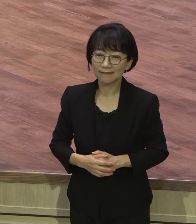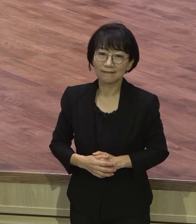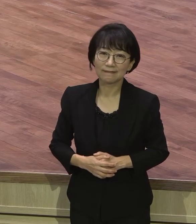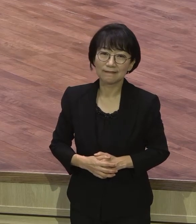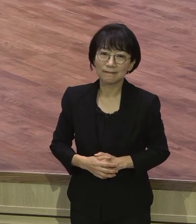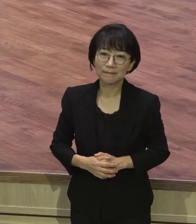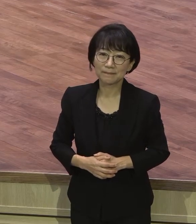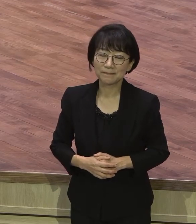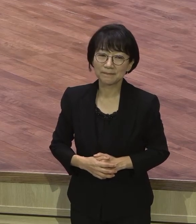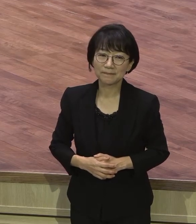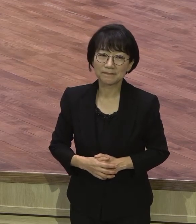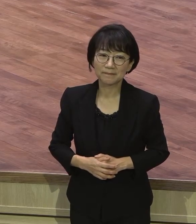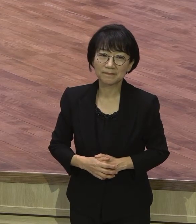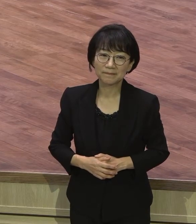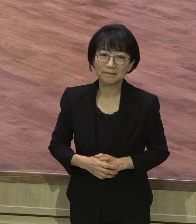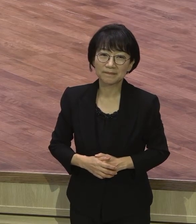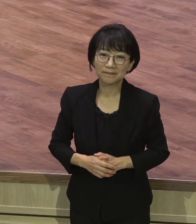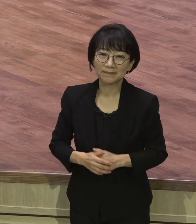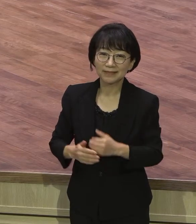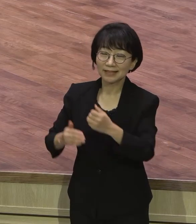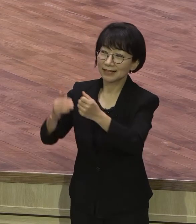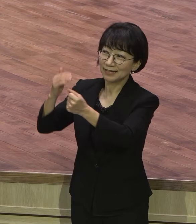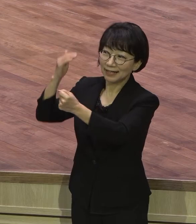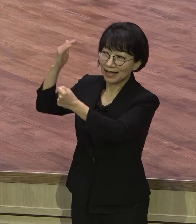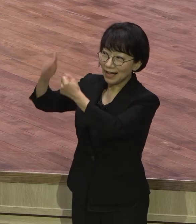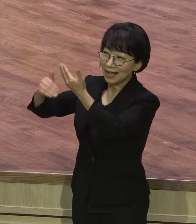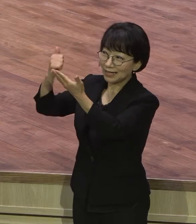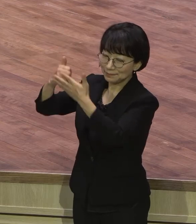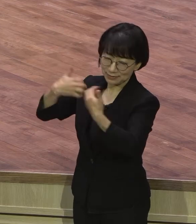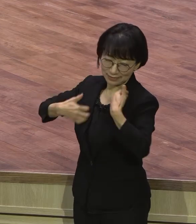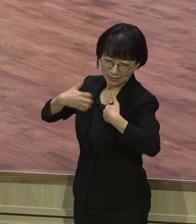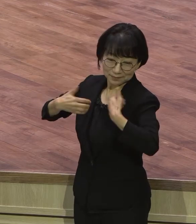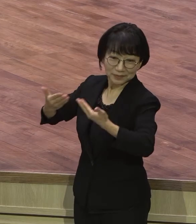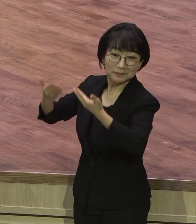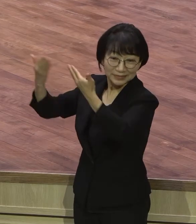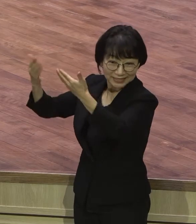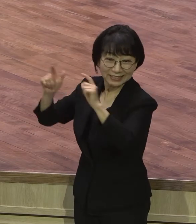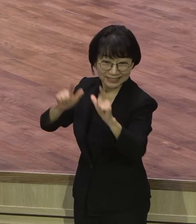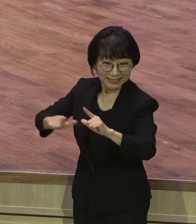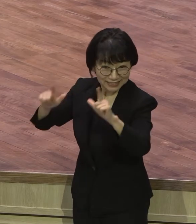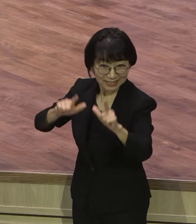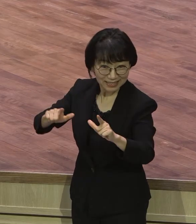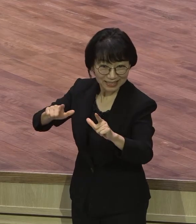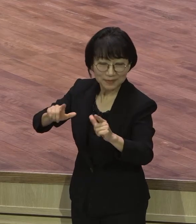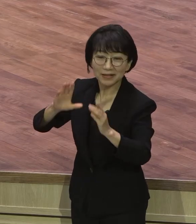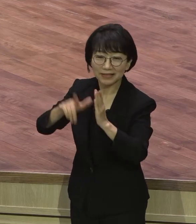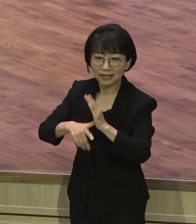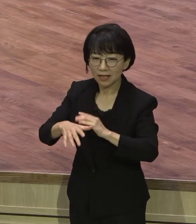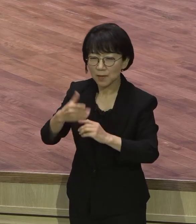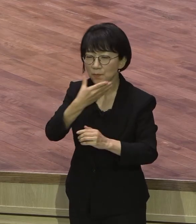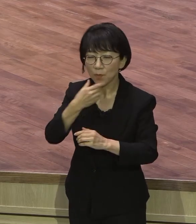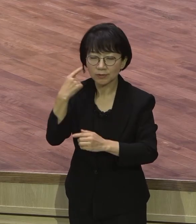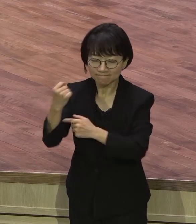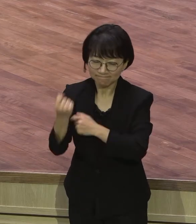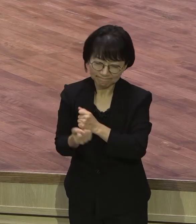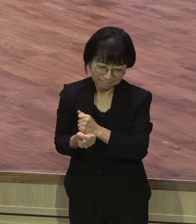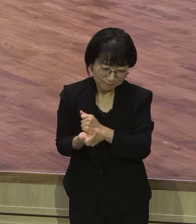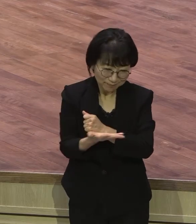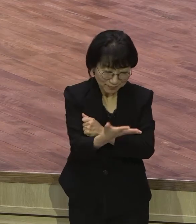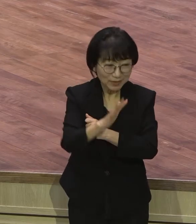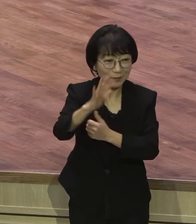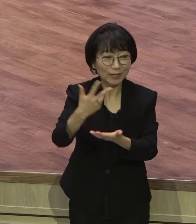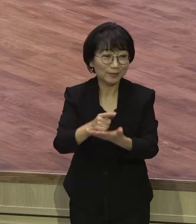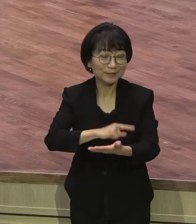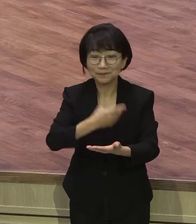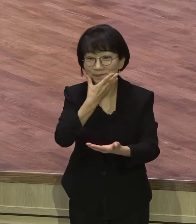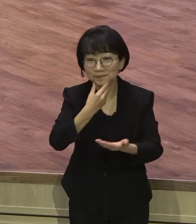그래서 하나님을 가장 기쁘게 하는 삶, 복음의 선한 영향 입혀 나가시를 제물로